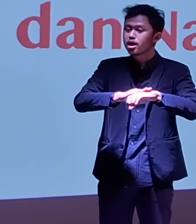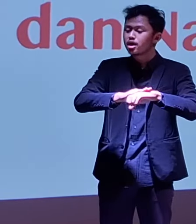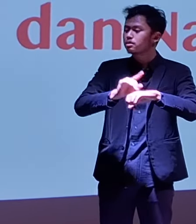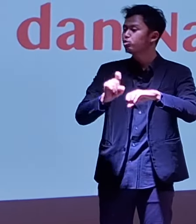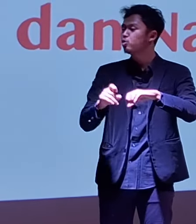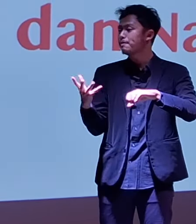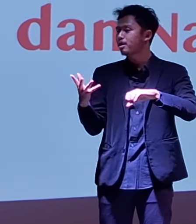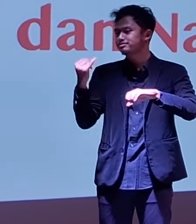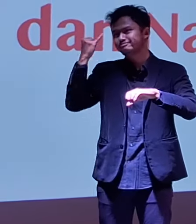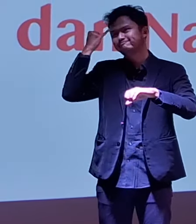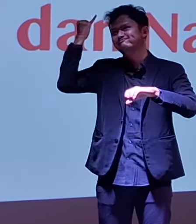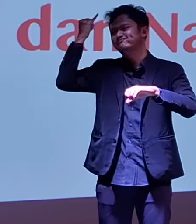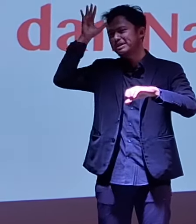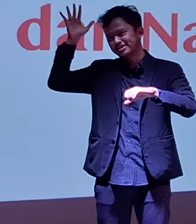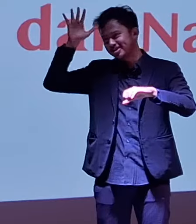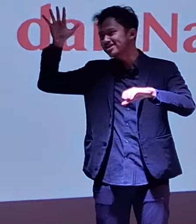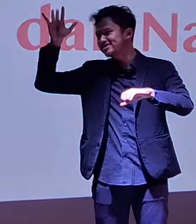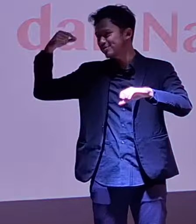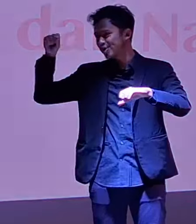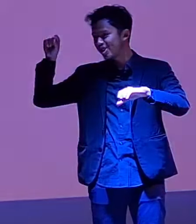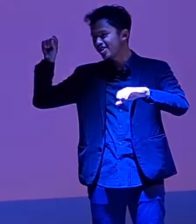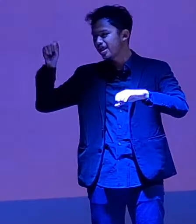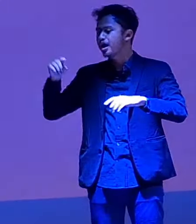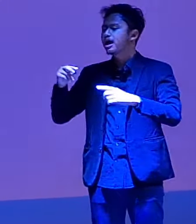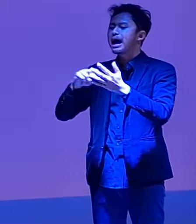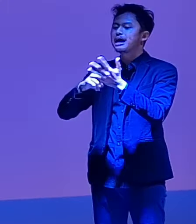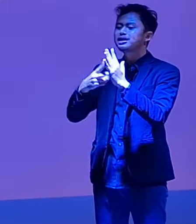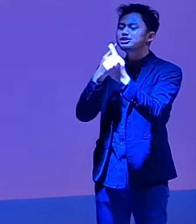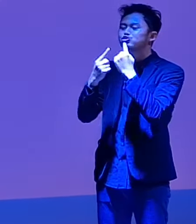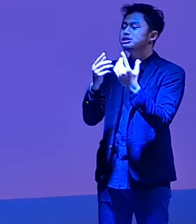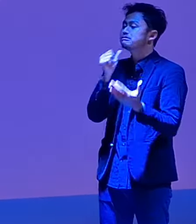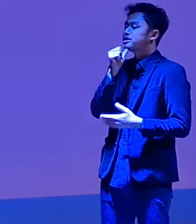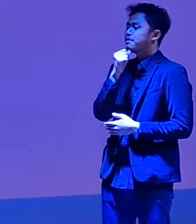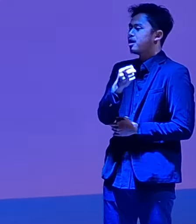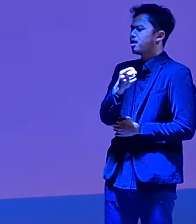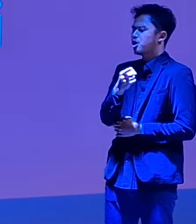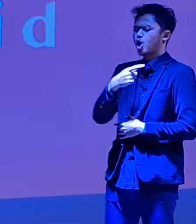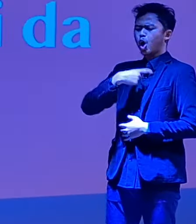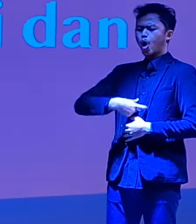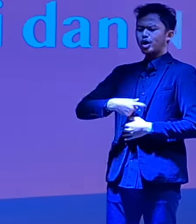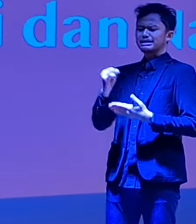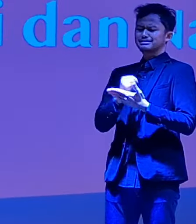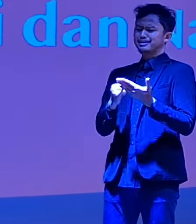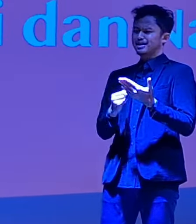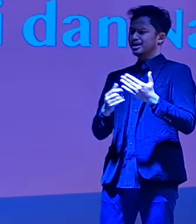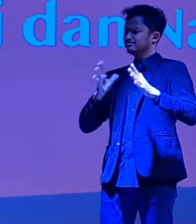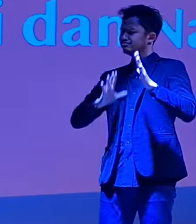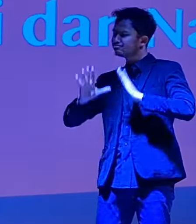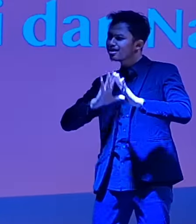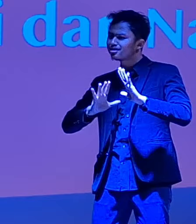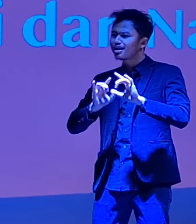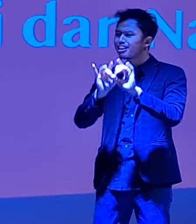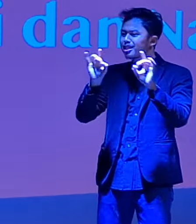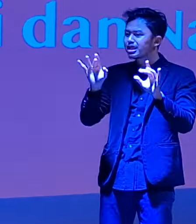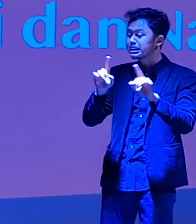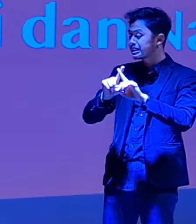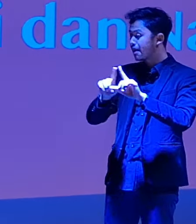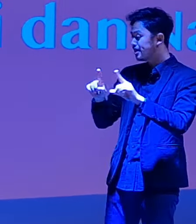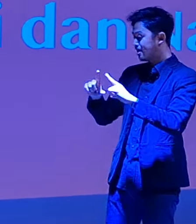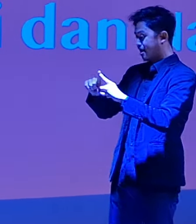imajinasi, bisa berdialog dengan para budayawan, para seniman agar lebih luas gitu ya. Sementara kalau ASN itu memang by